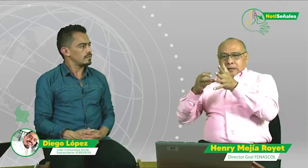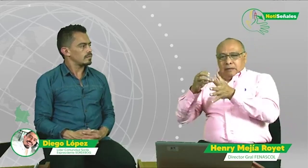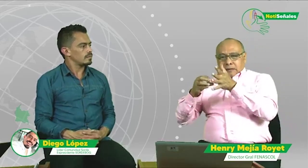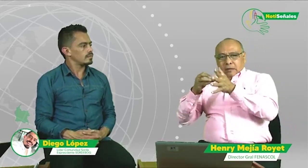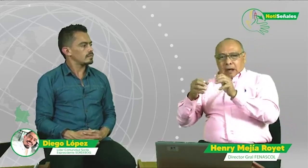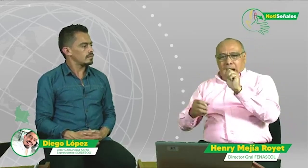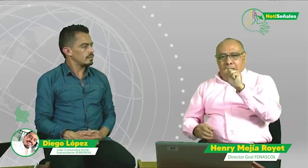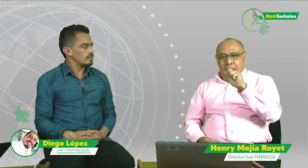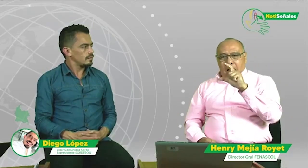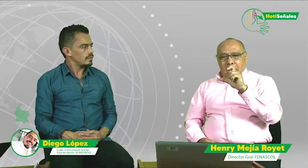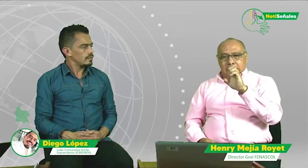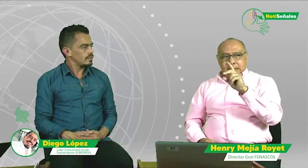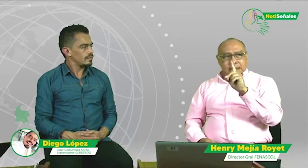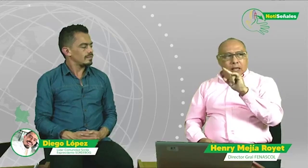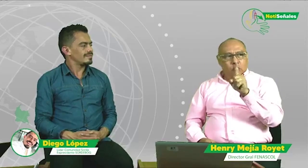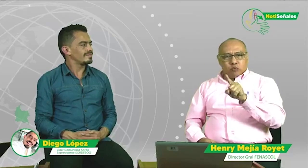ellas, y la segunda es ACEDUS.